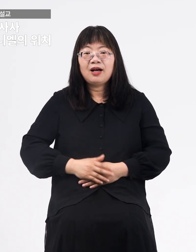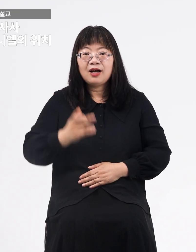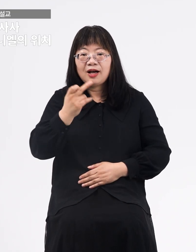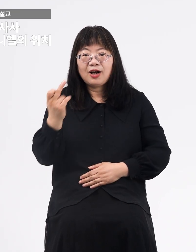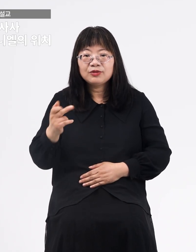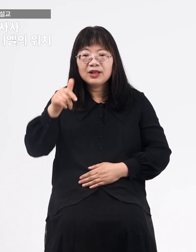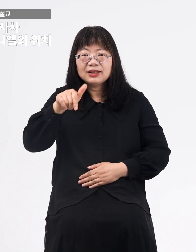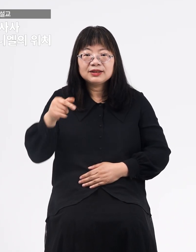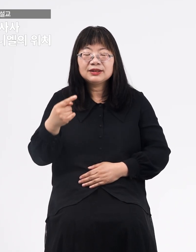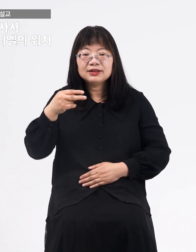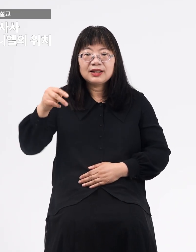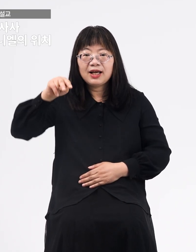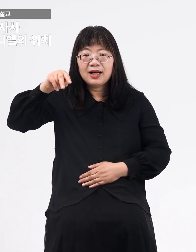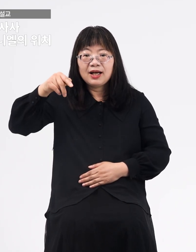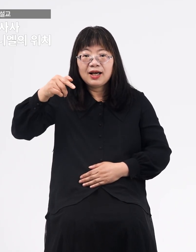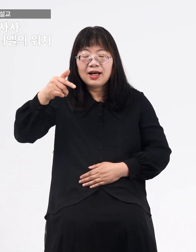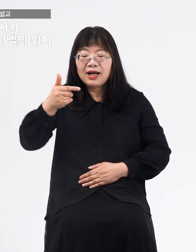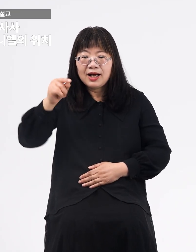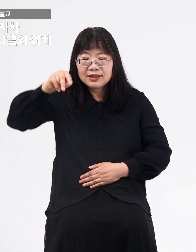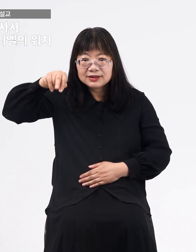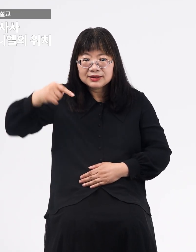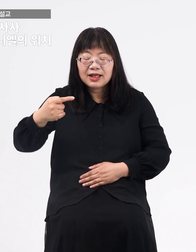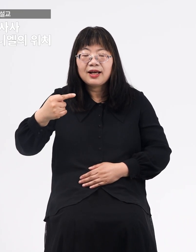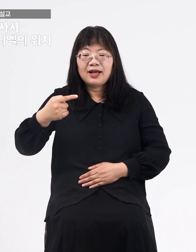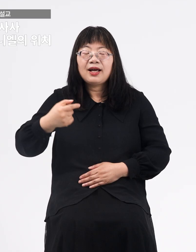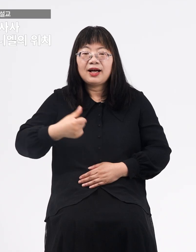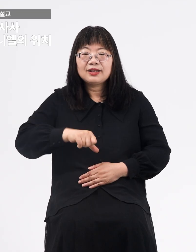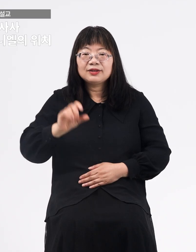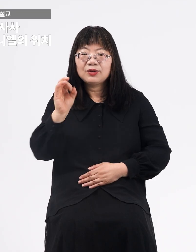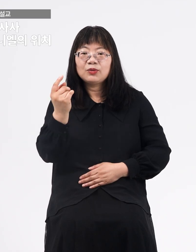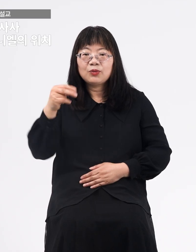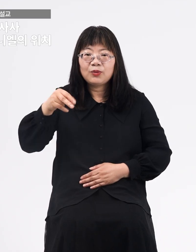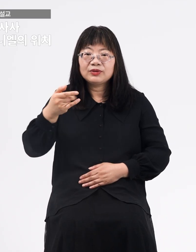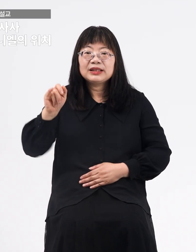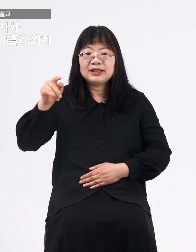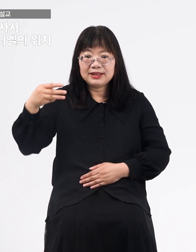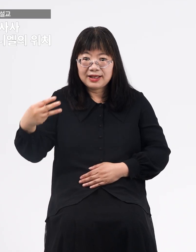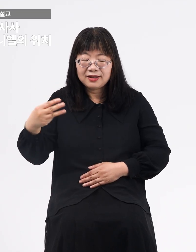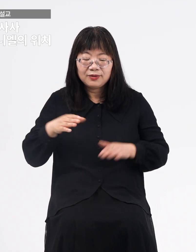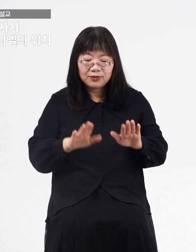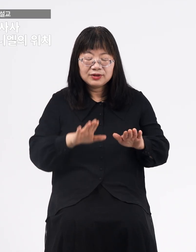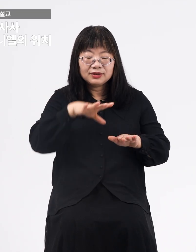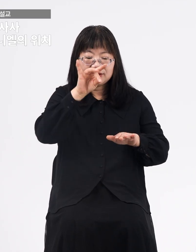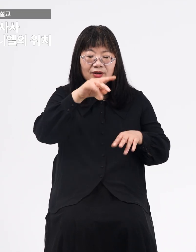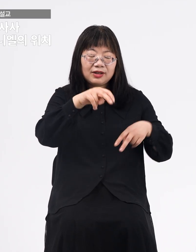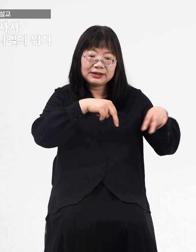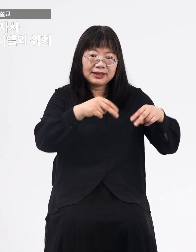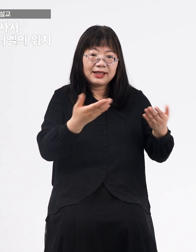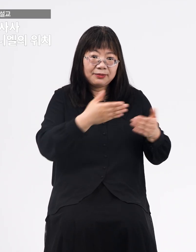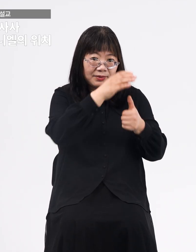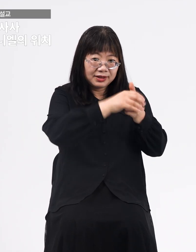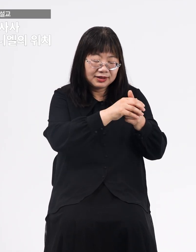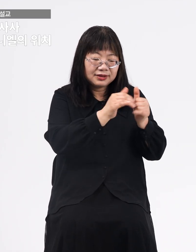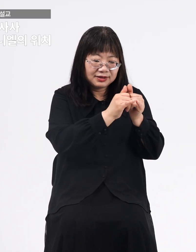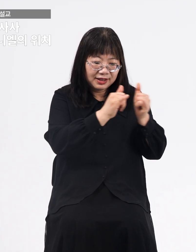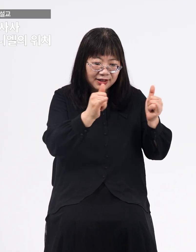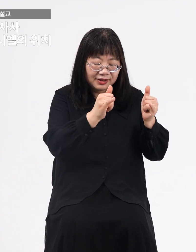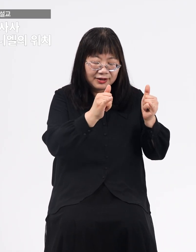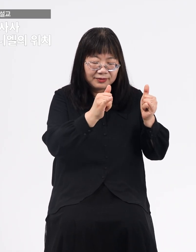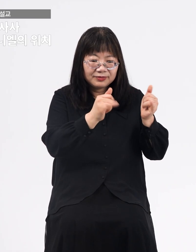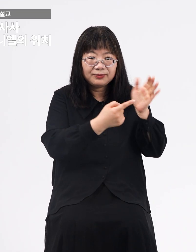온니엘이라. 드디어 사사기의 첫 사사가 오늘 9절에서 소개가 됩니다. 소개되기